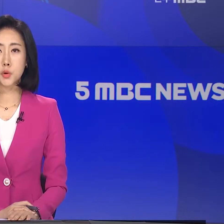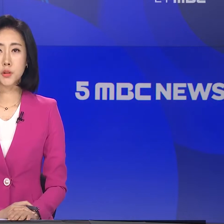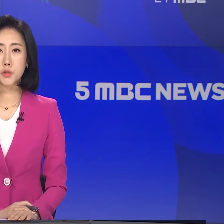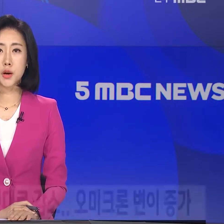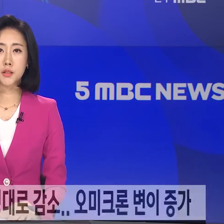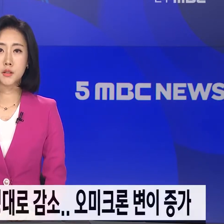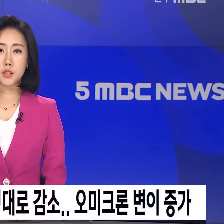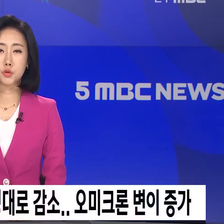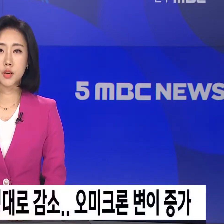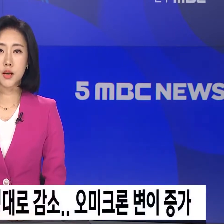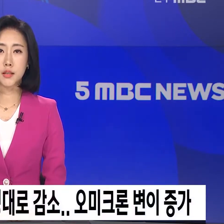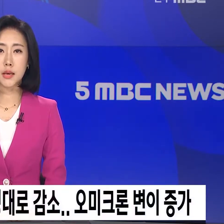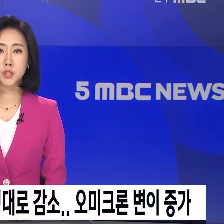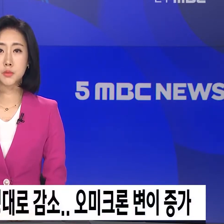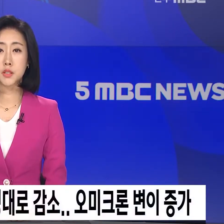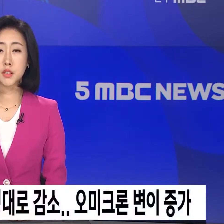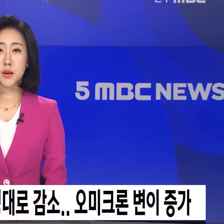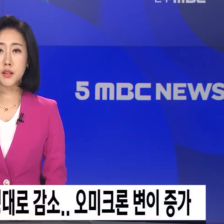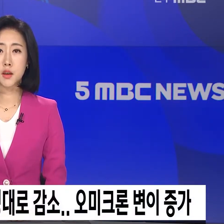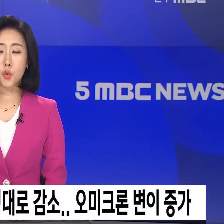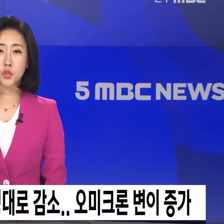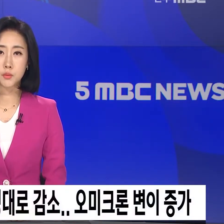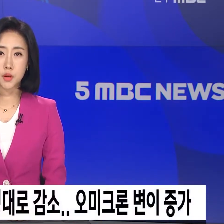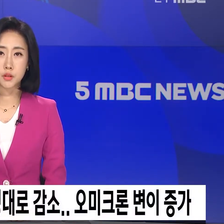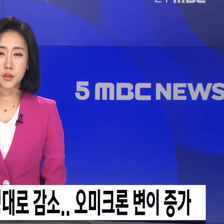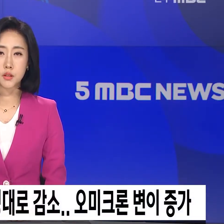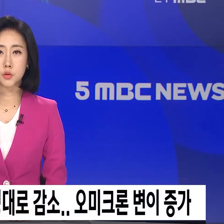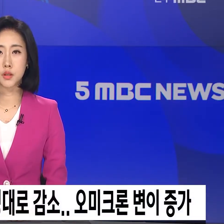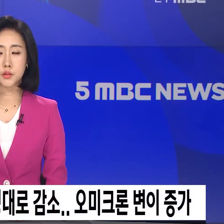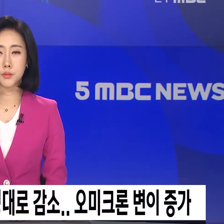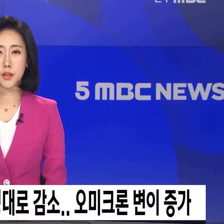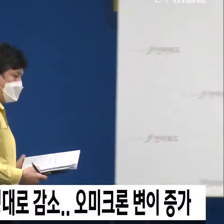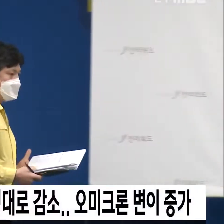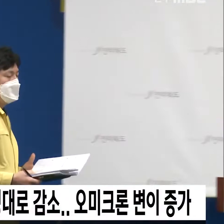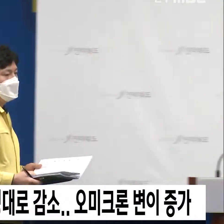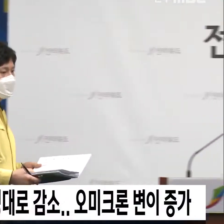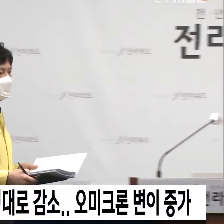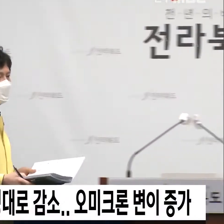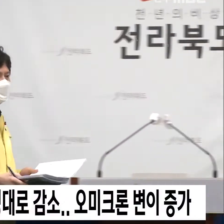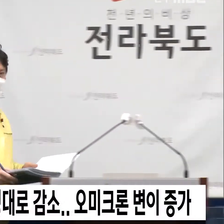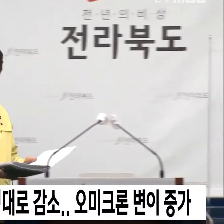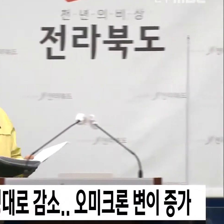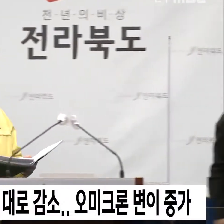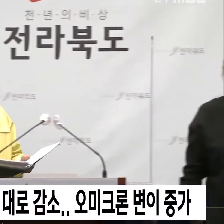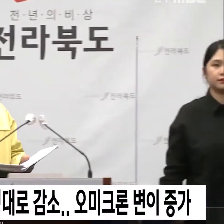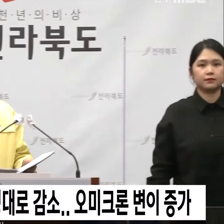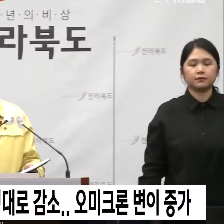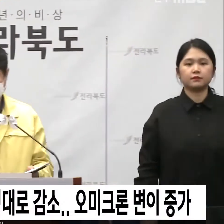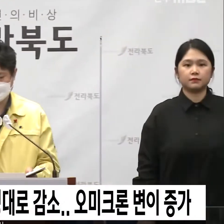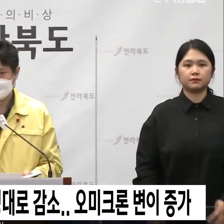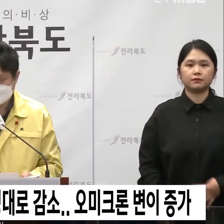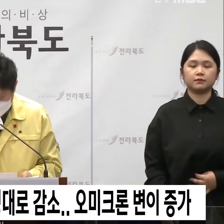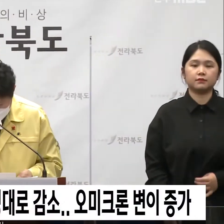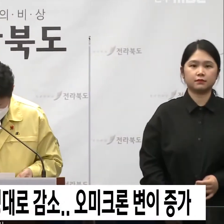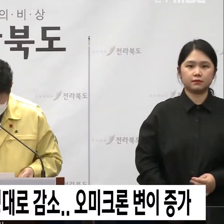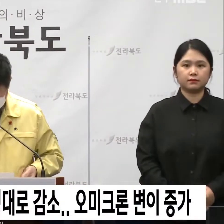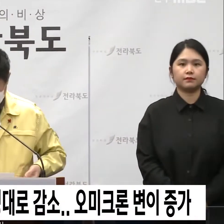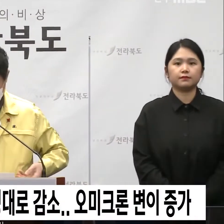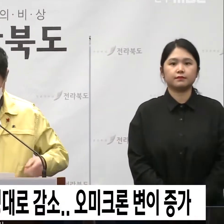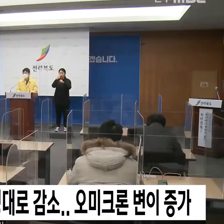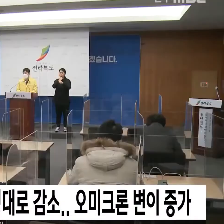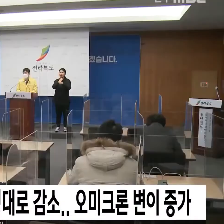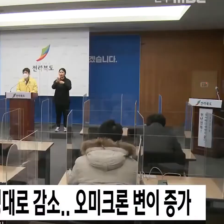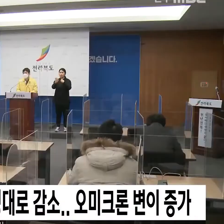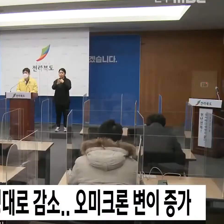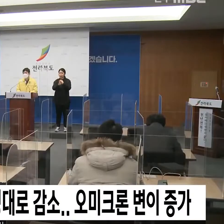돈을 코론 알고 확진 자수가 37만 의 50명 때 를 기록했습니다 전라북도 보건당국에 따르면 지난달 30일